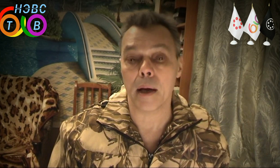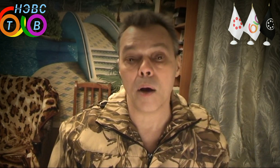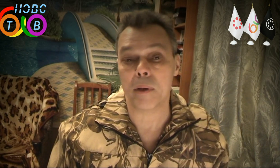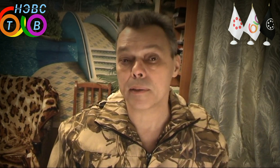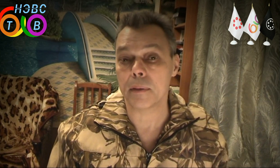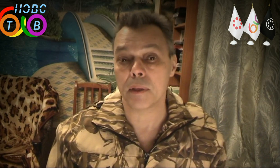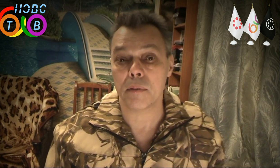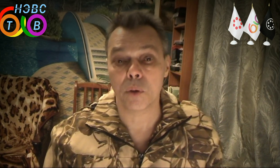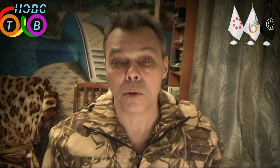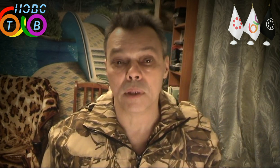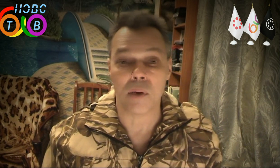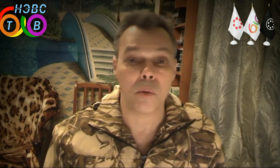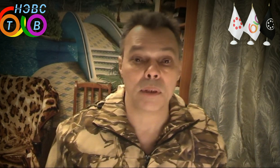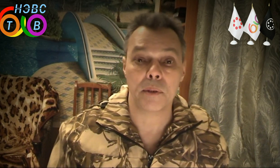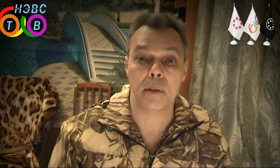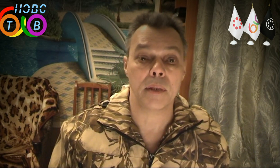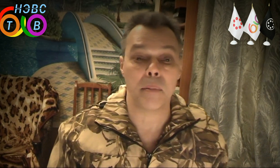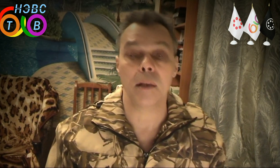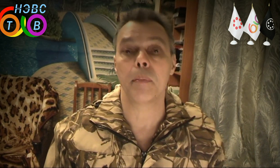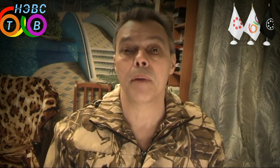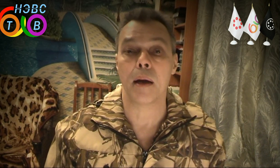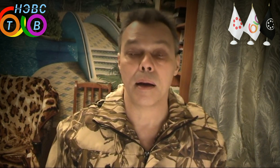полагаю, процентов на 90, на 80 эти обряды помогали